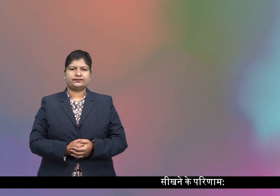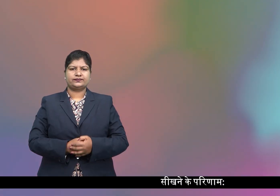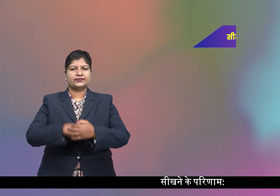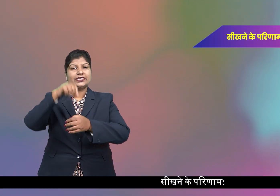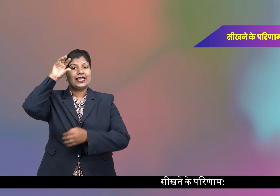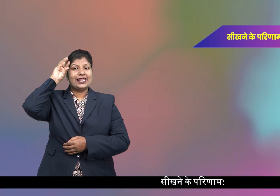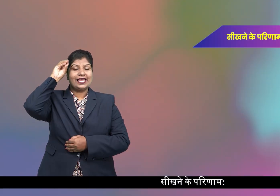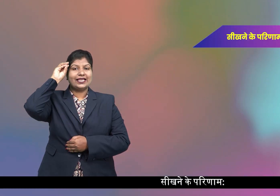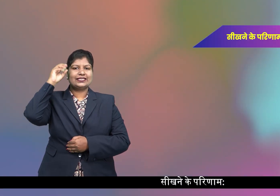सीखने के परिणाम।